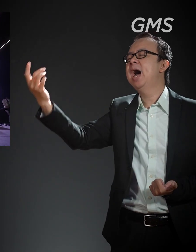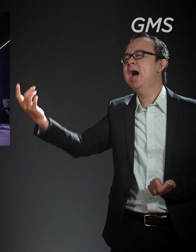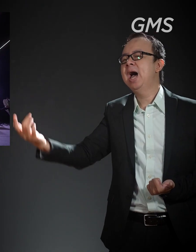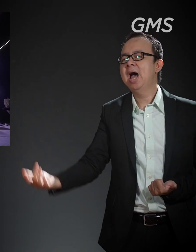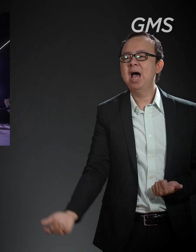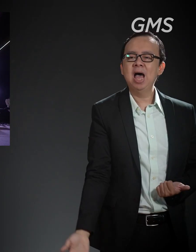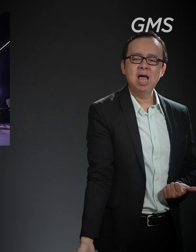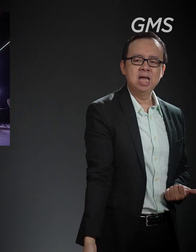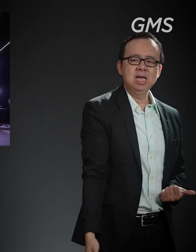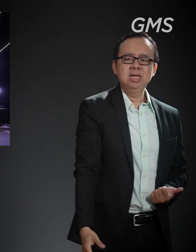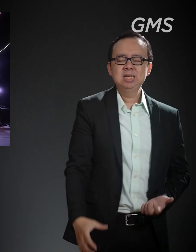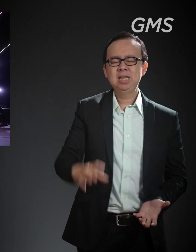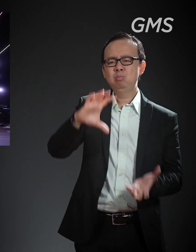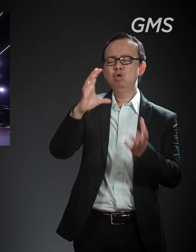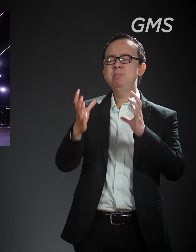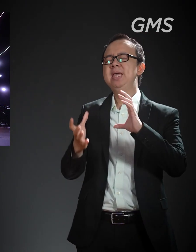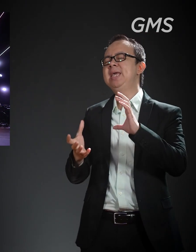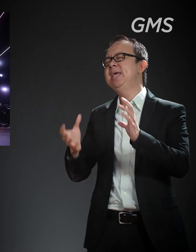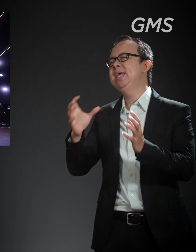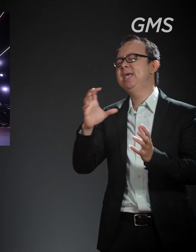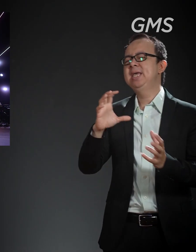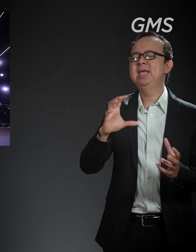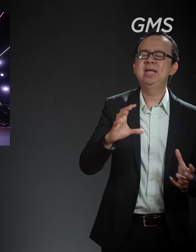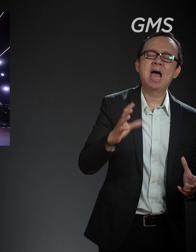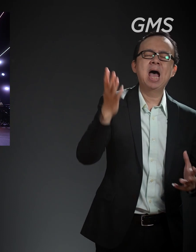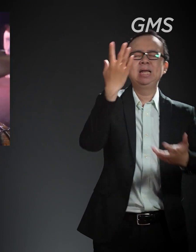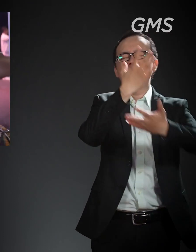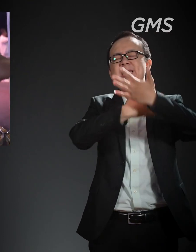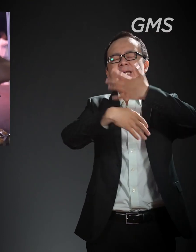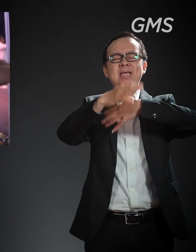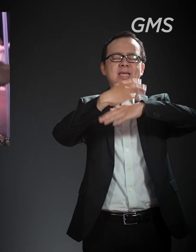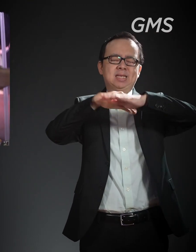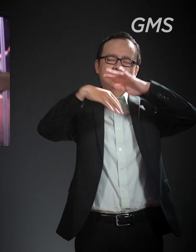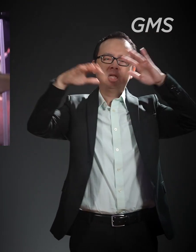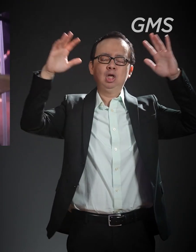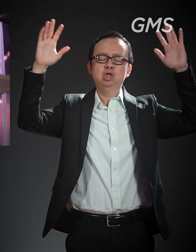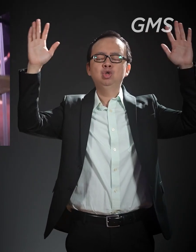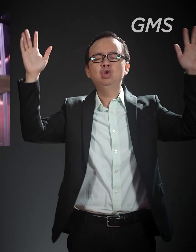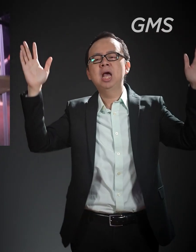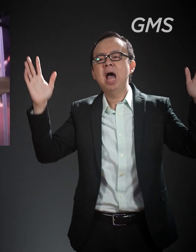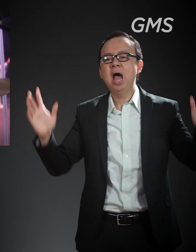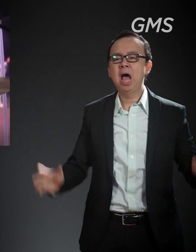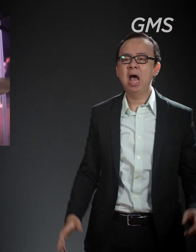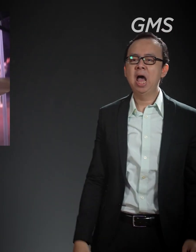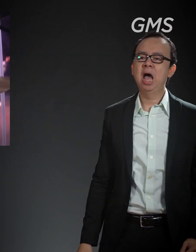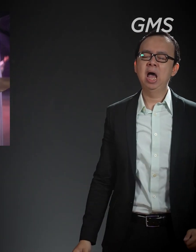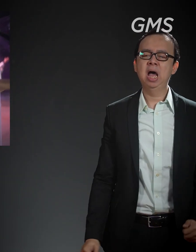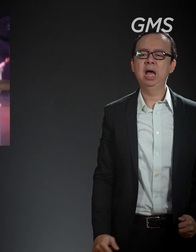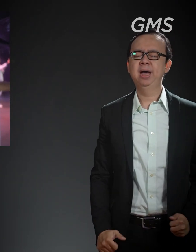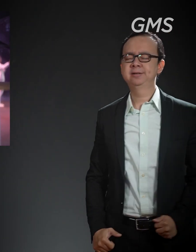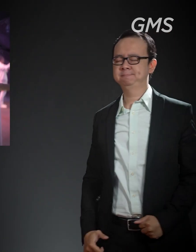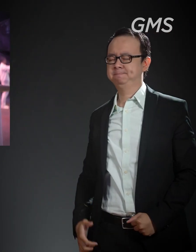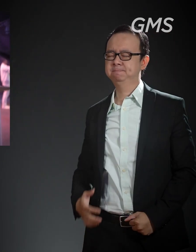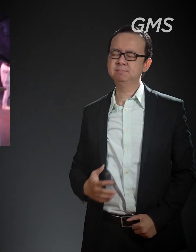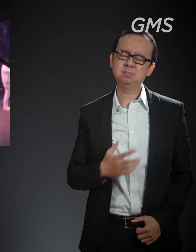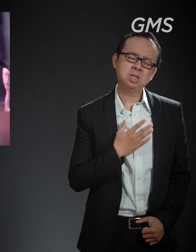termulia di bumi dan di surga. Ku sembah